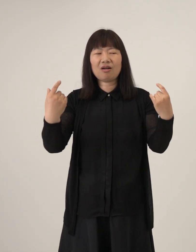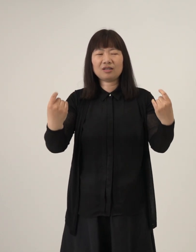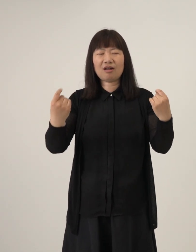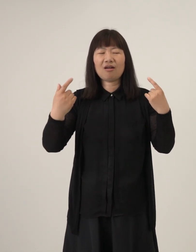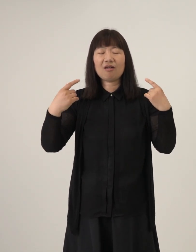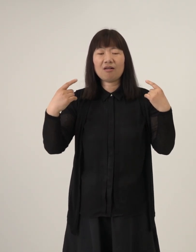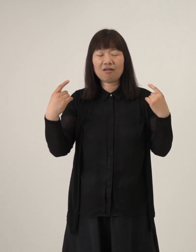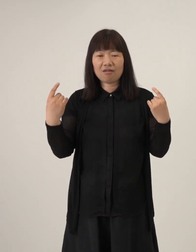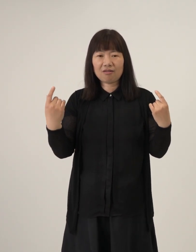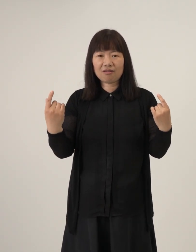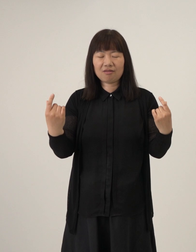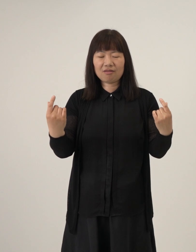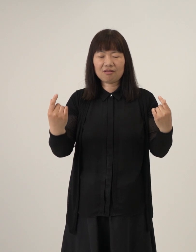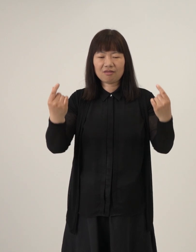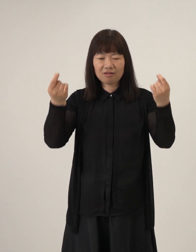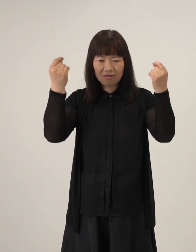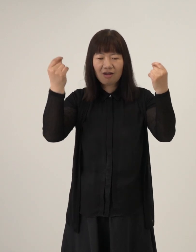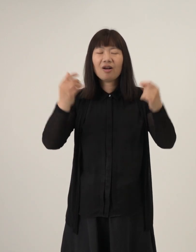장미꽃처럼